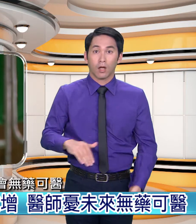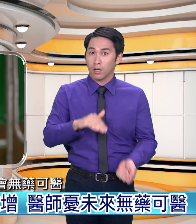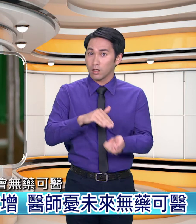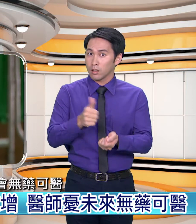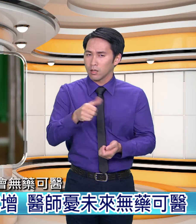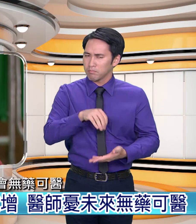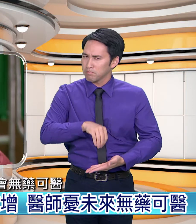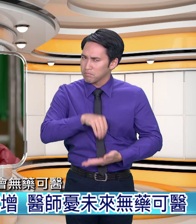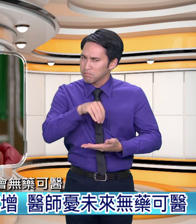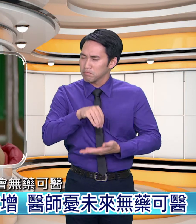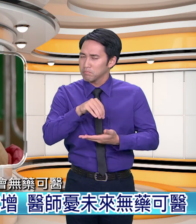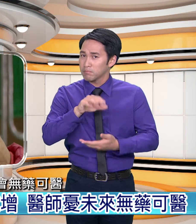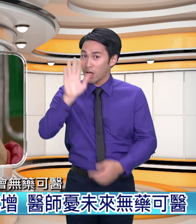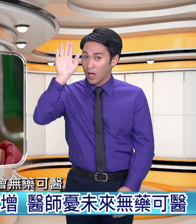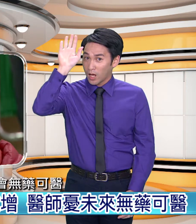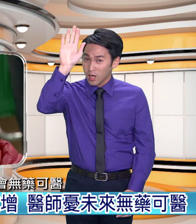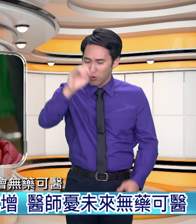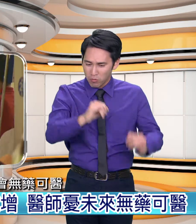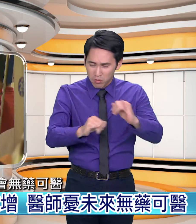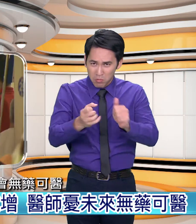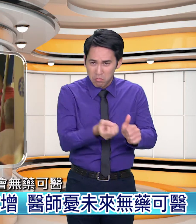未来将会无药可医。